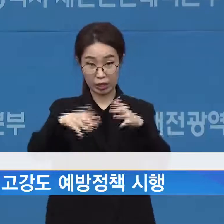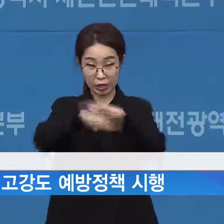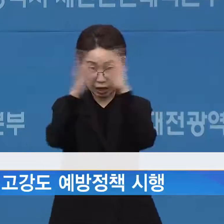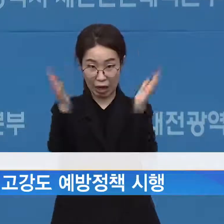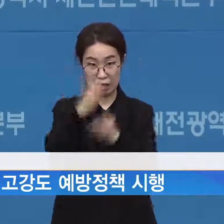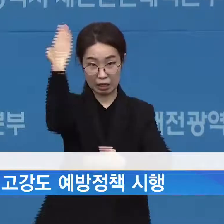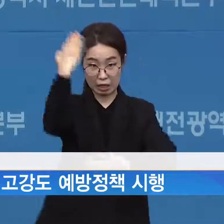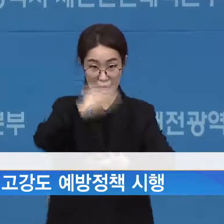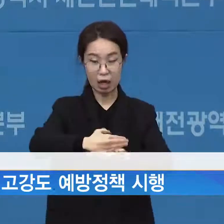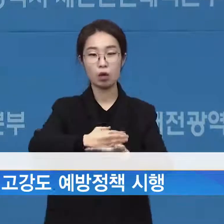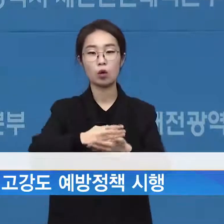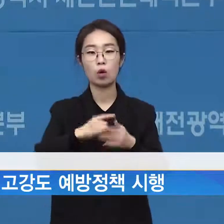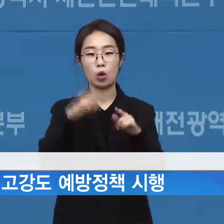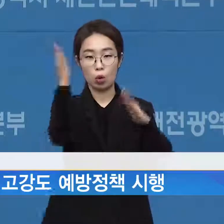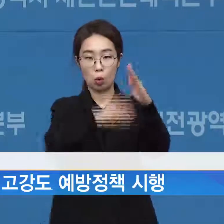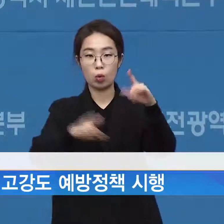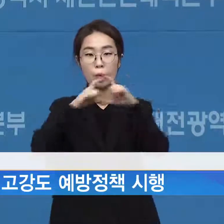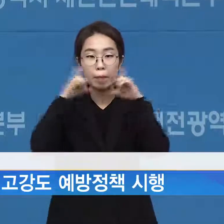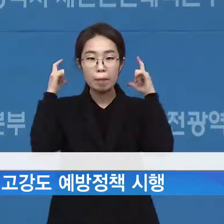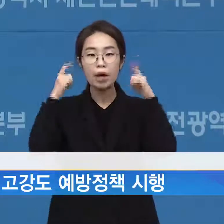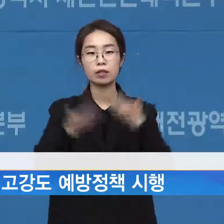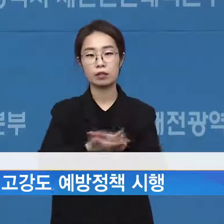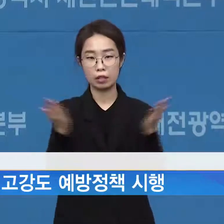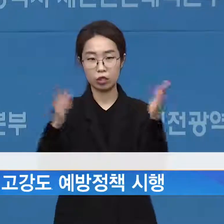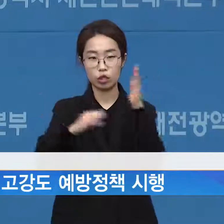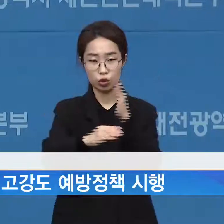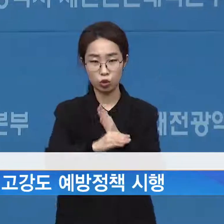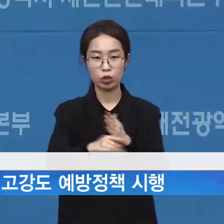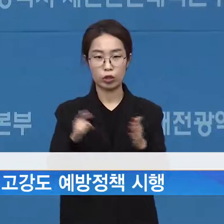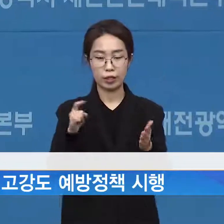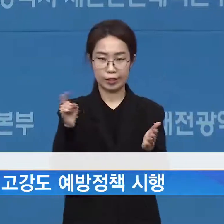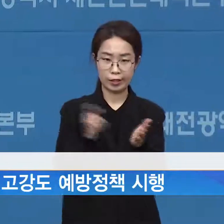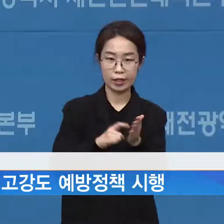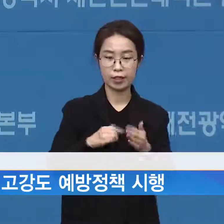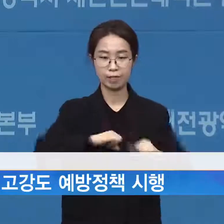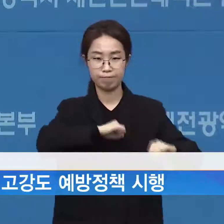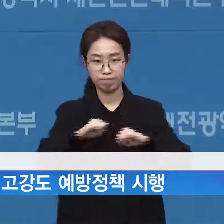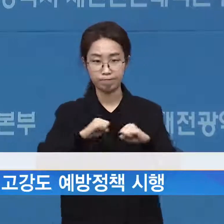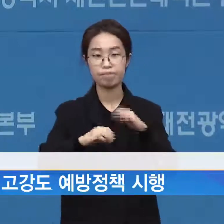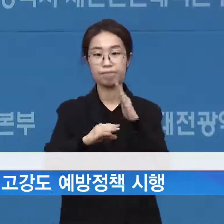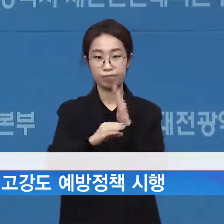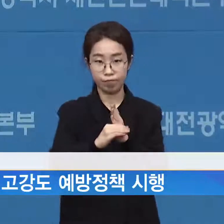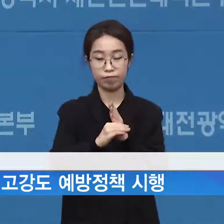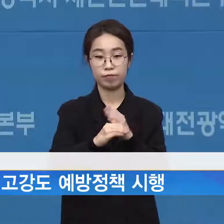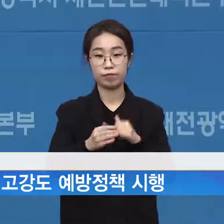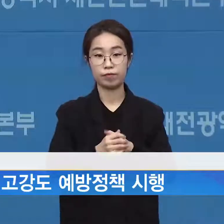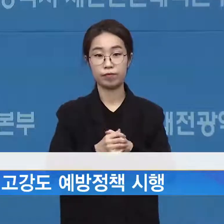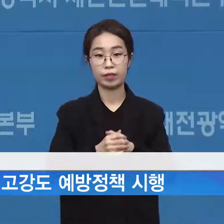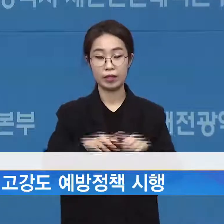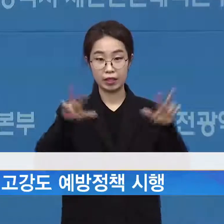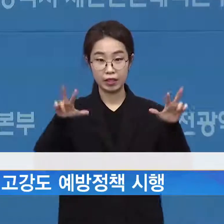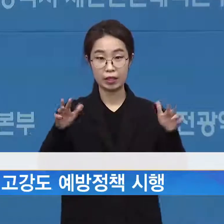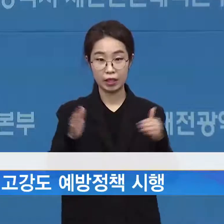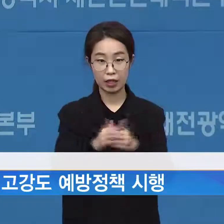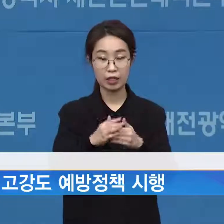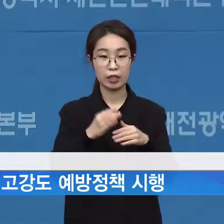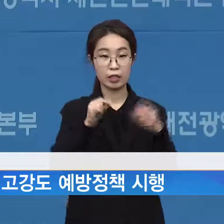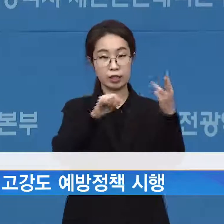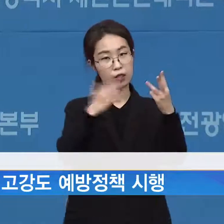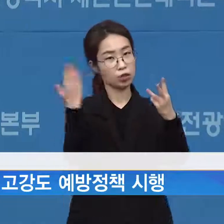공적 마스크를 공급하는 등 고강도 예방대책을 추진해 왔습니다. 특히 지난